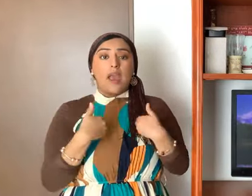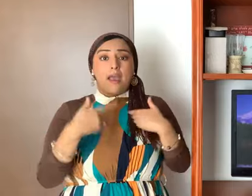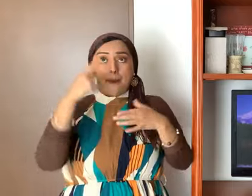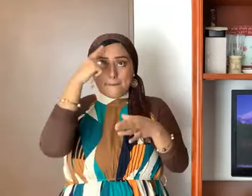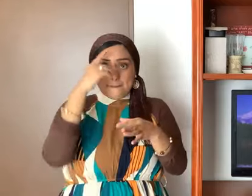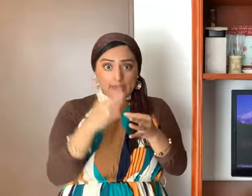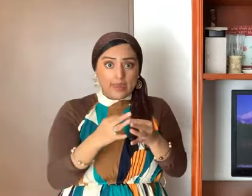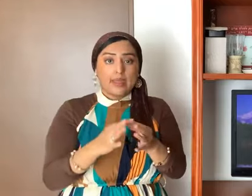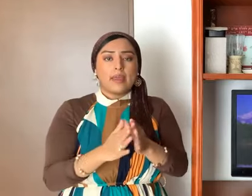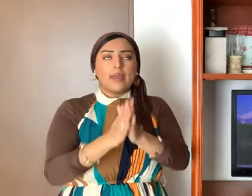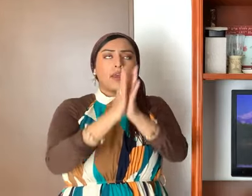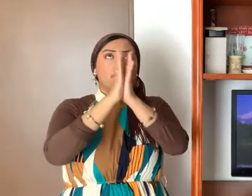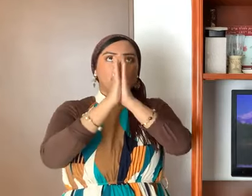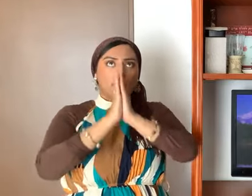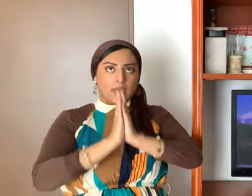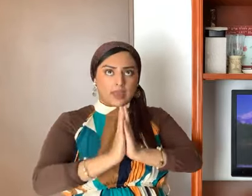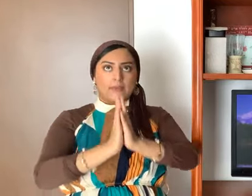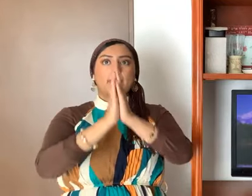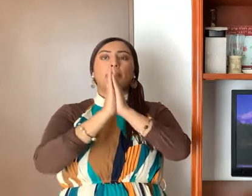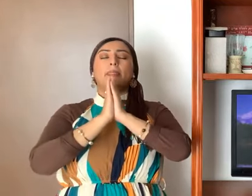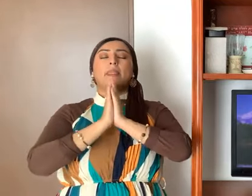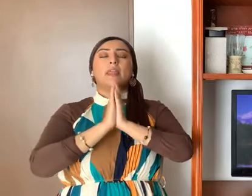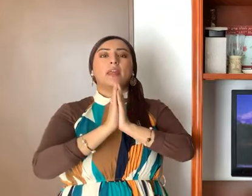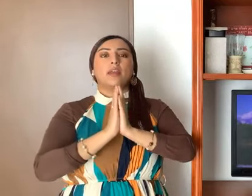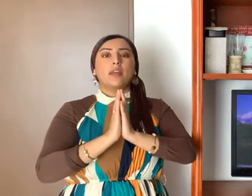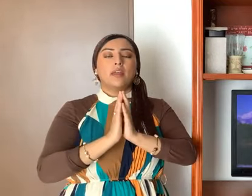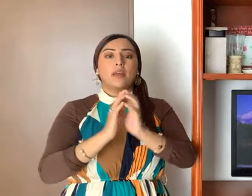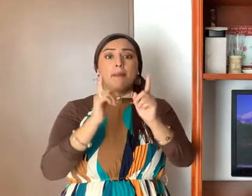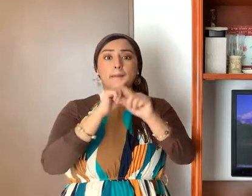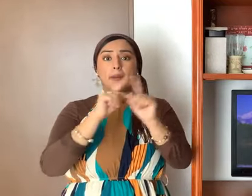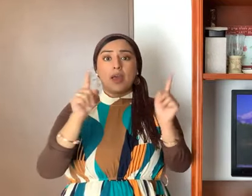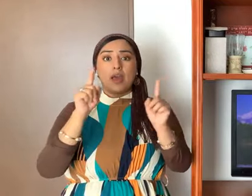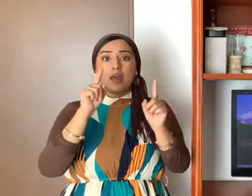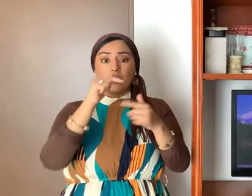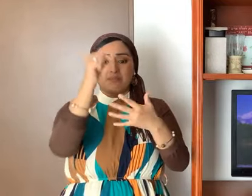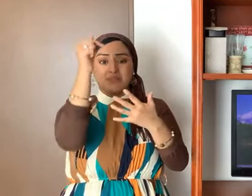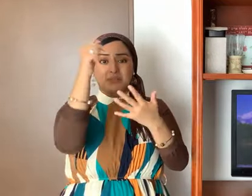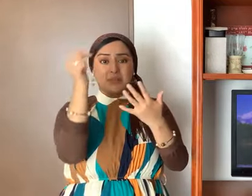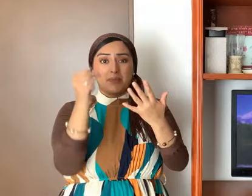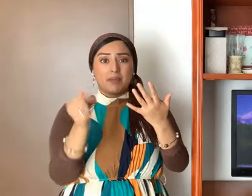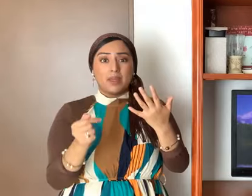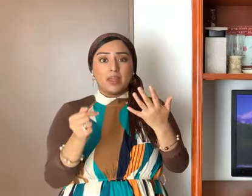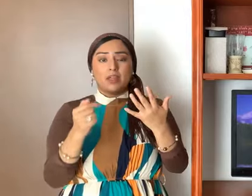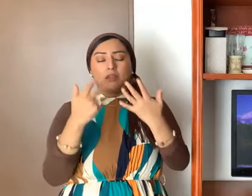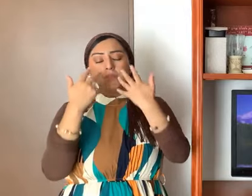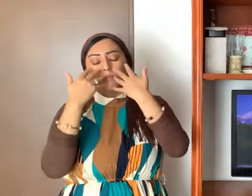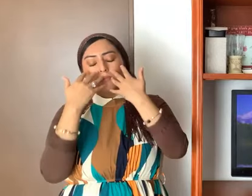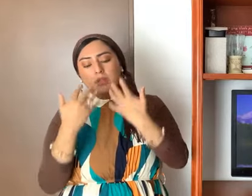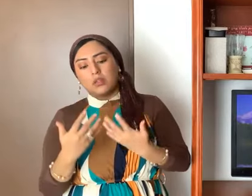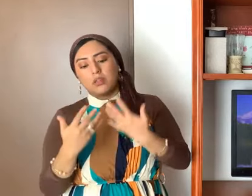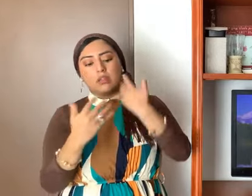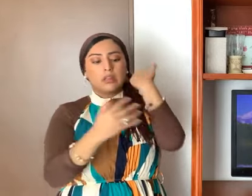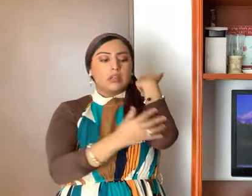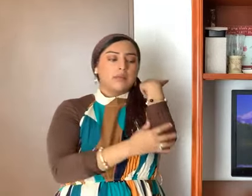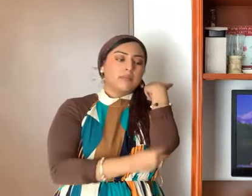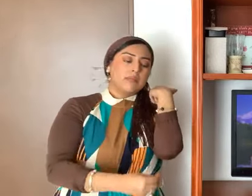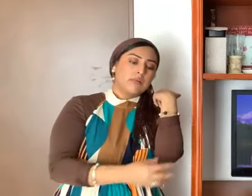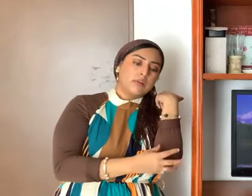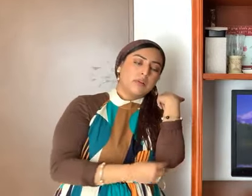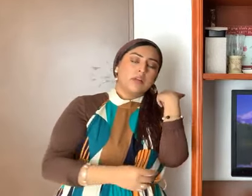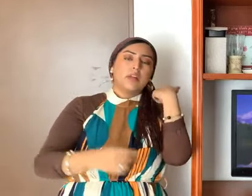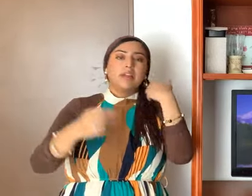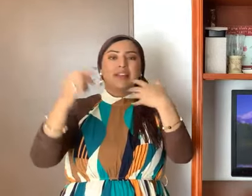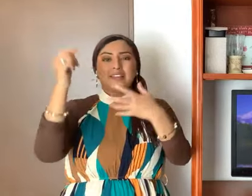que oras, que clamas, que gimes, pero tienes todo esto, sufrimiento, escasez, carencias,